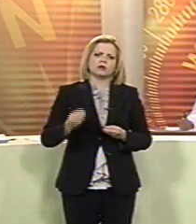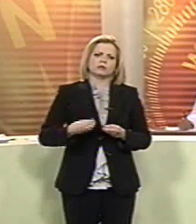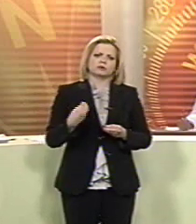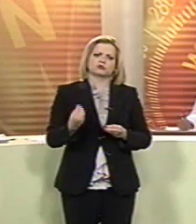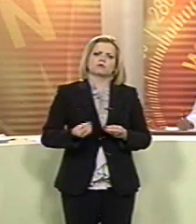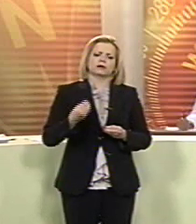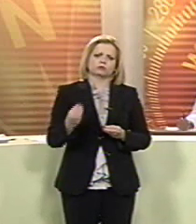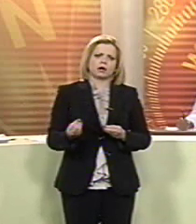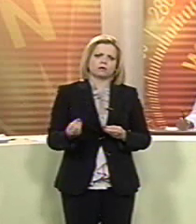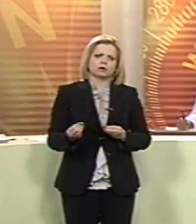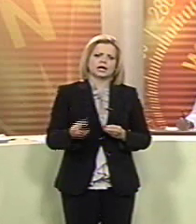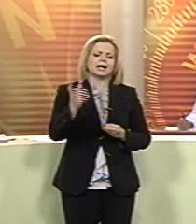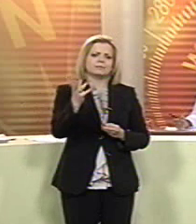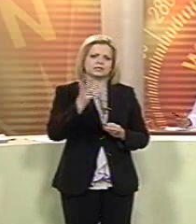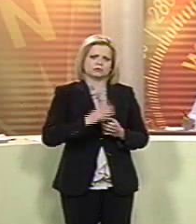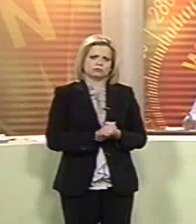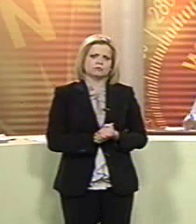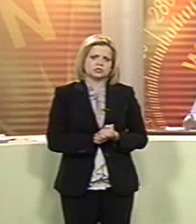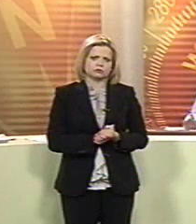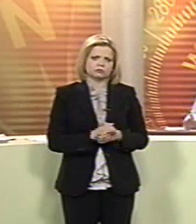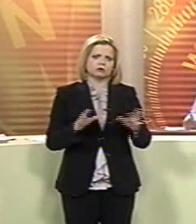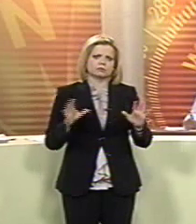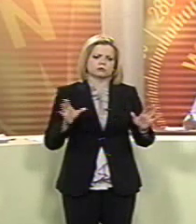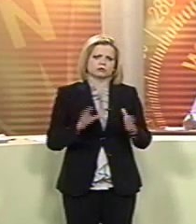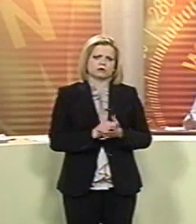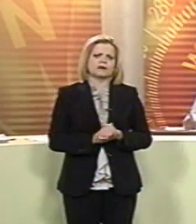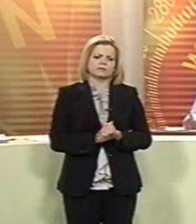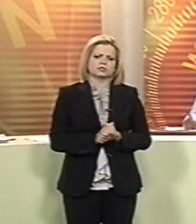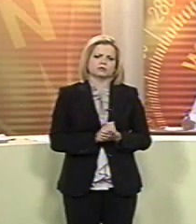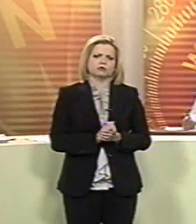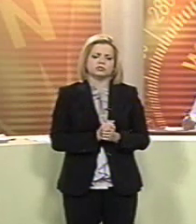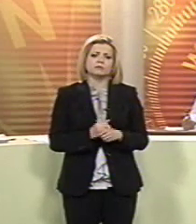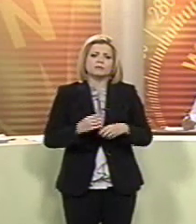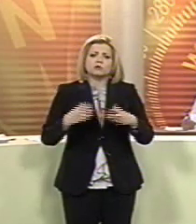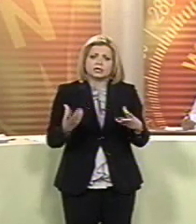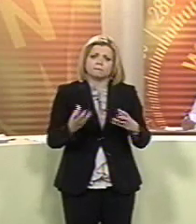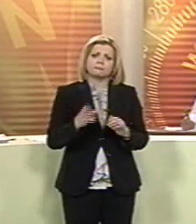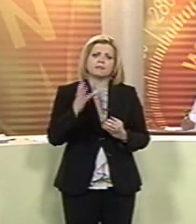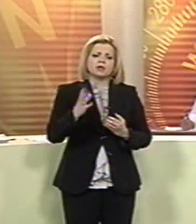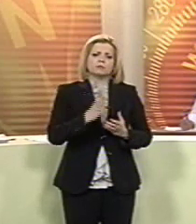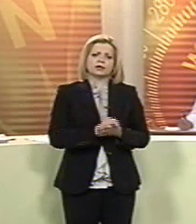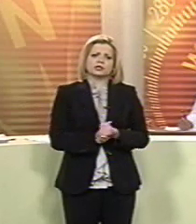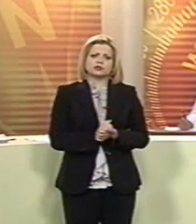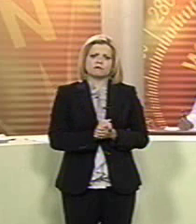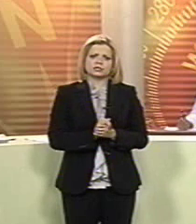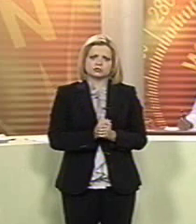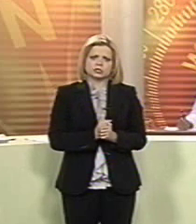toda pessoa natural apresenta um domicílio. Toda pessoa natural vai apresentar um domicílio. Mas por quê? Porque digo a vocês o